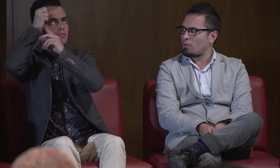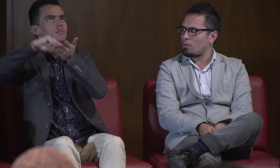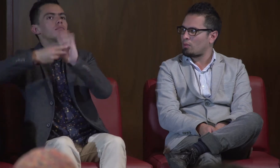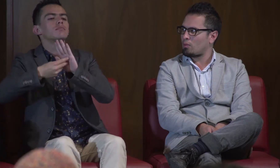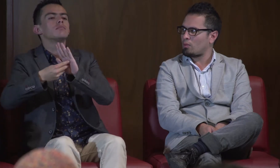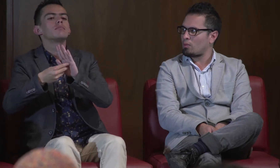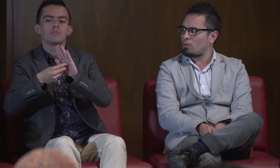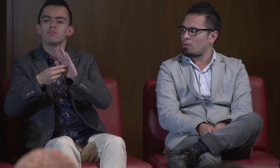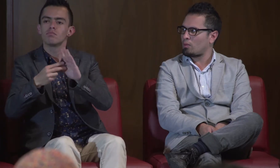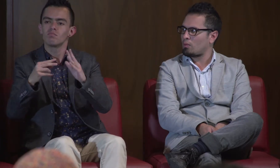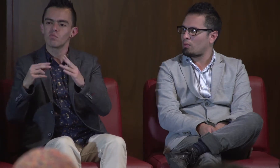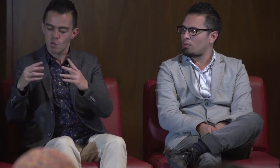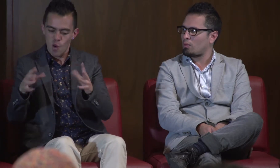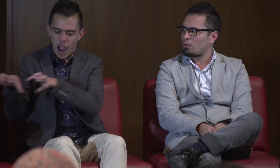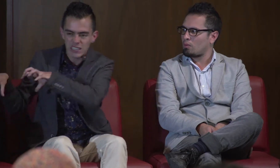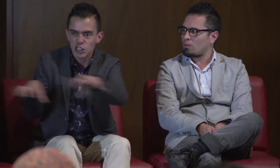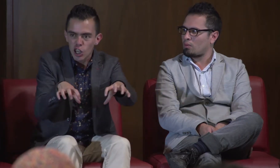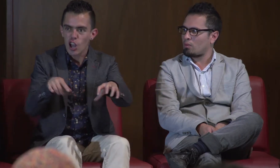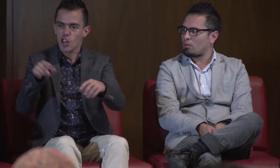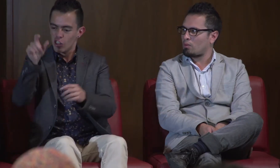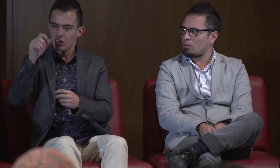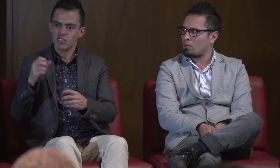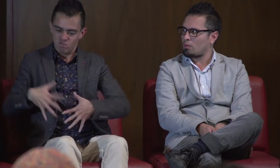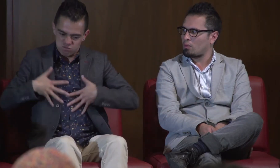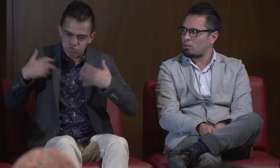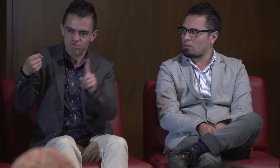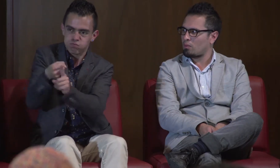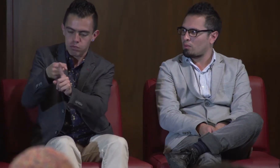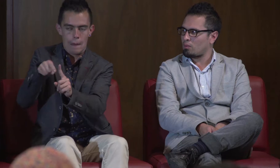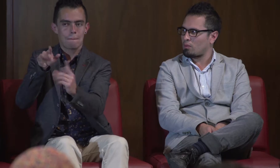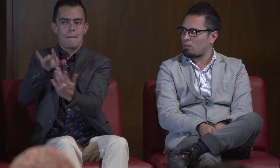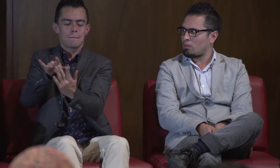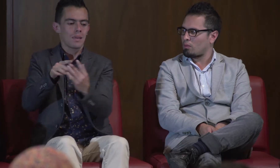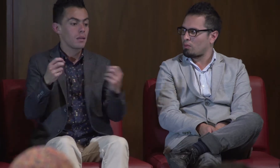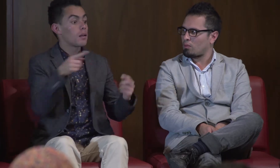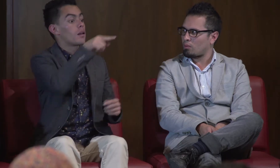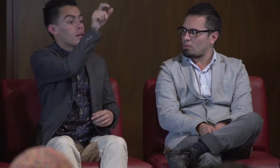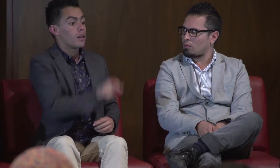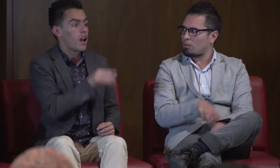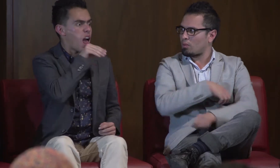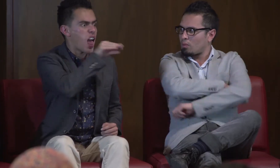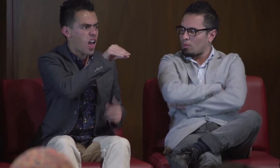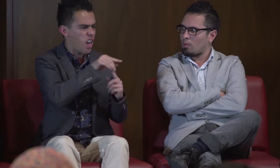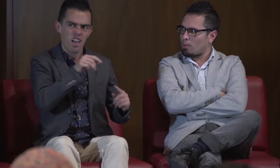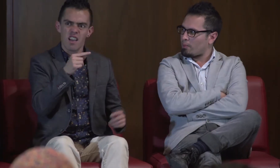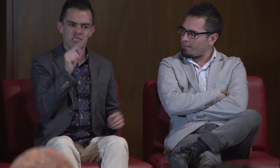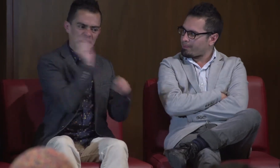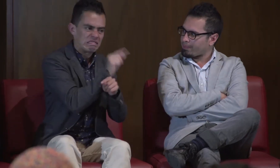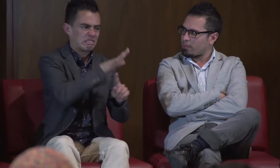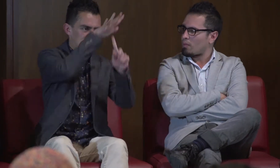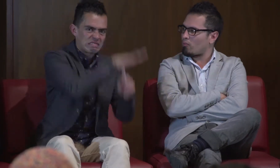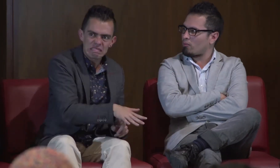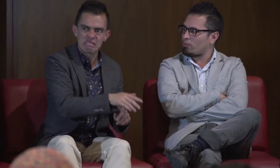sordos la están entendiendo así, pero la idea era que pudieran también no solo imaginar ese concepto de violencia desde